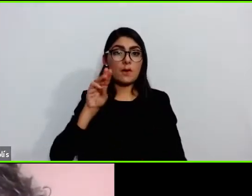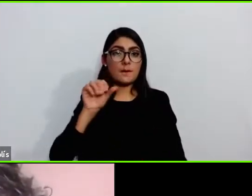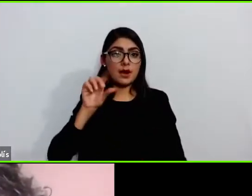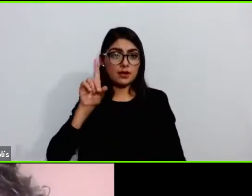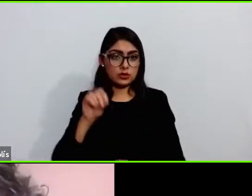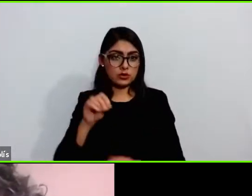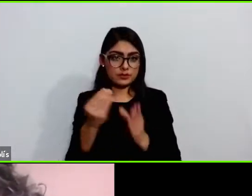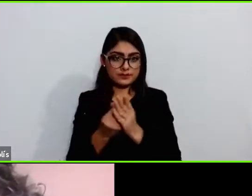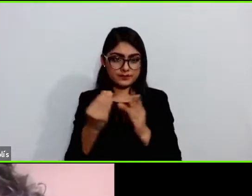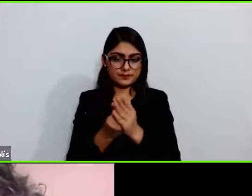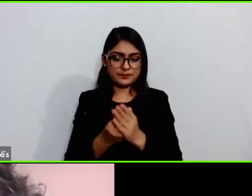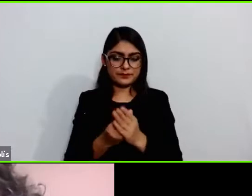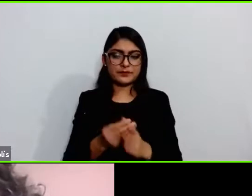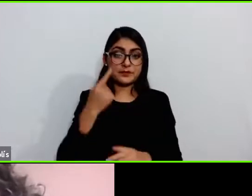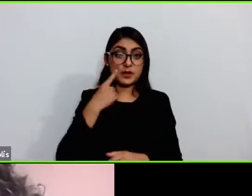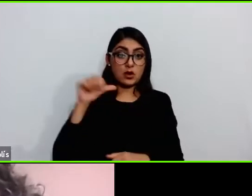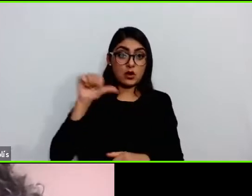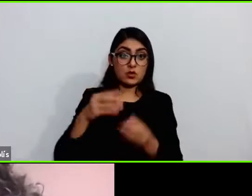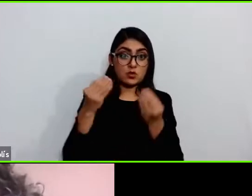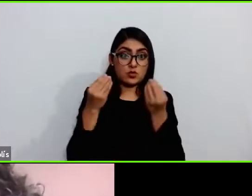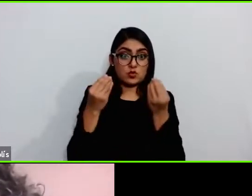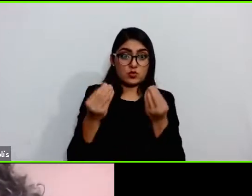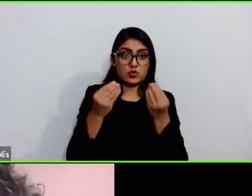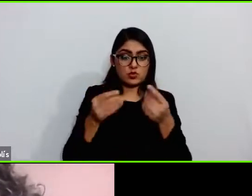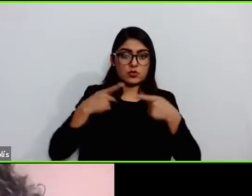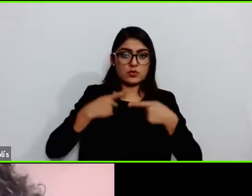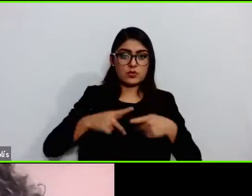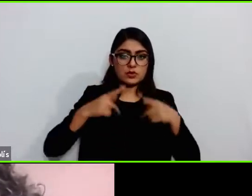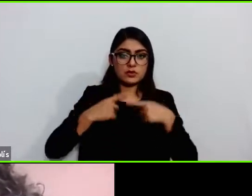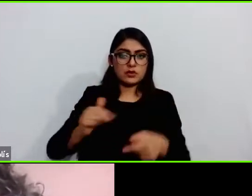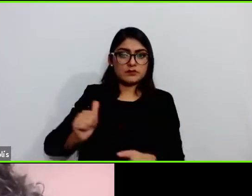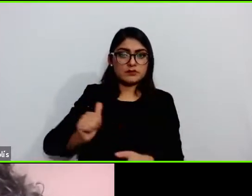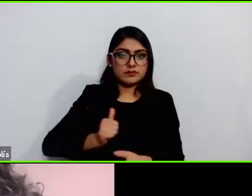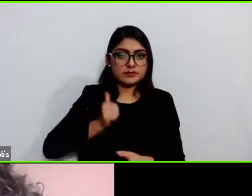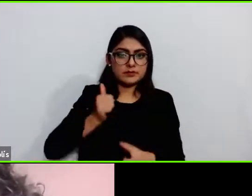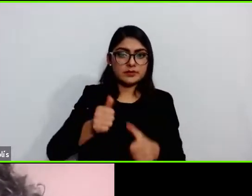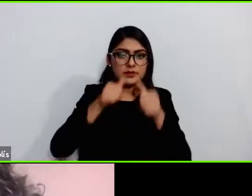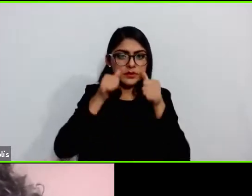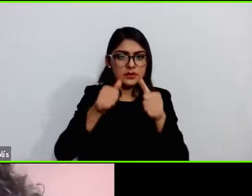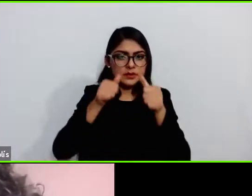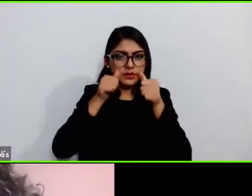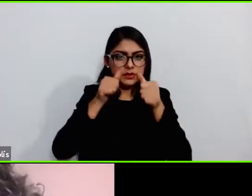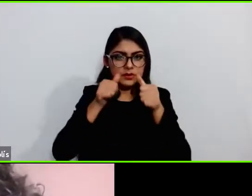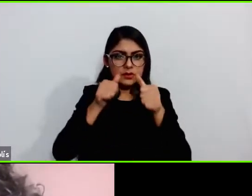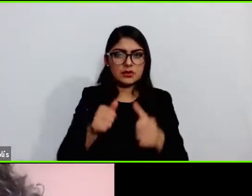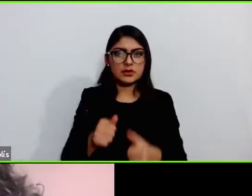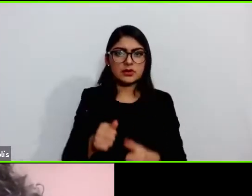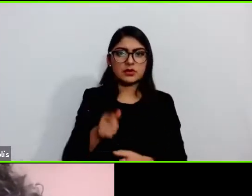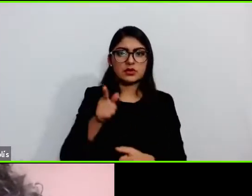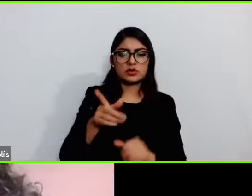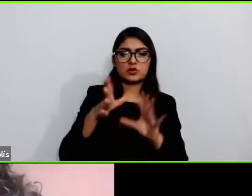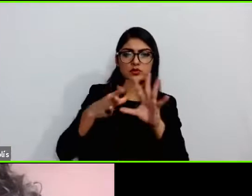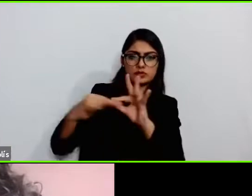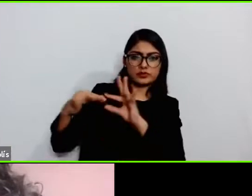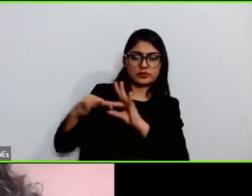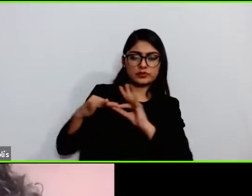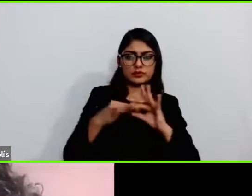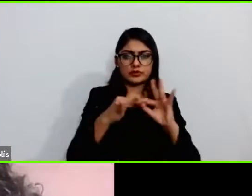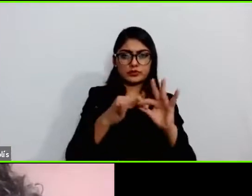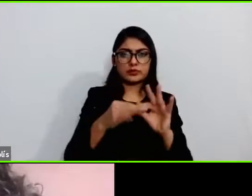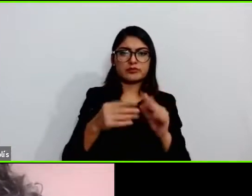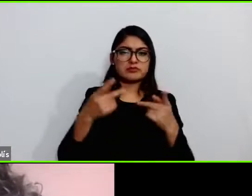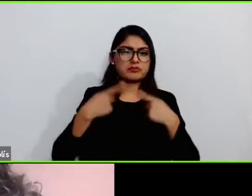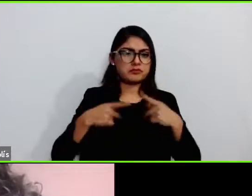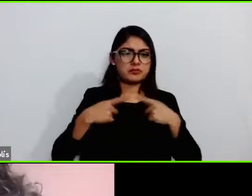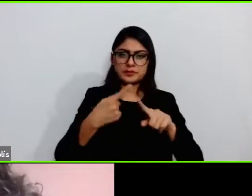afluencia de personas que pues están aprovechando los conocimientos que pues nuestros